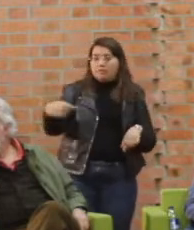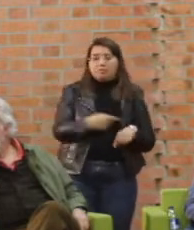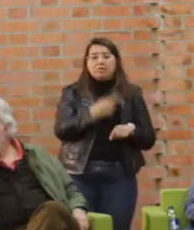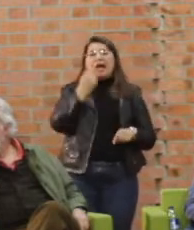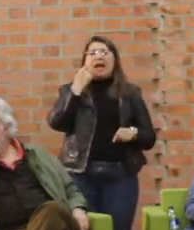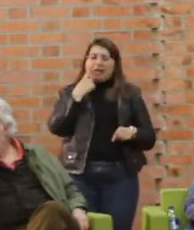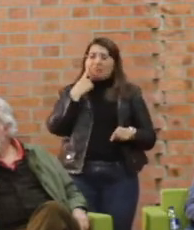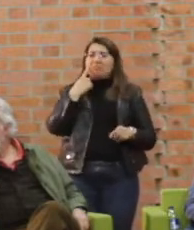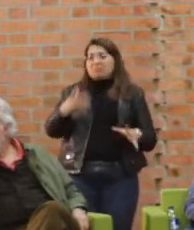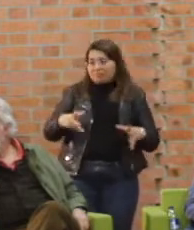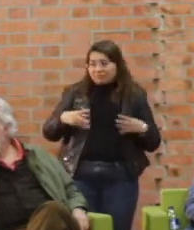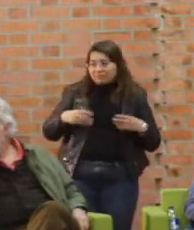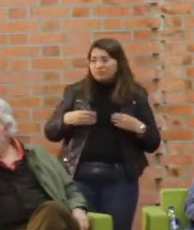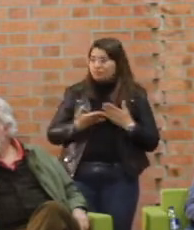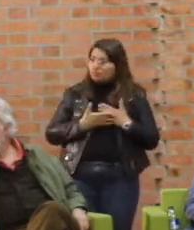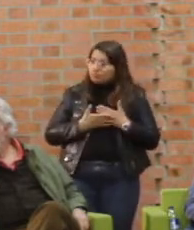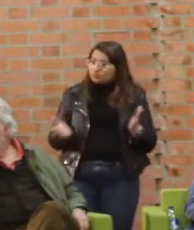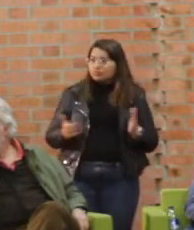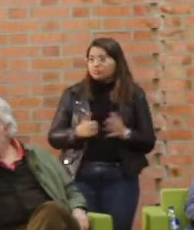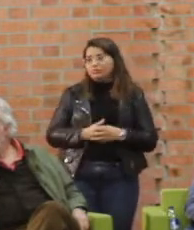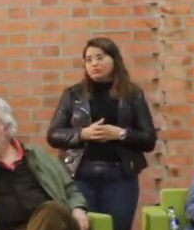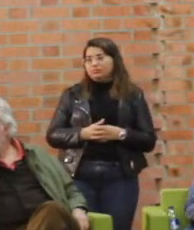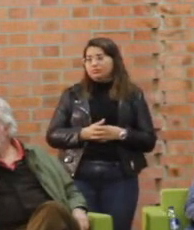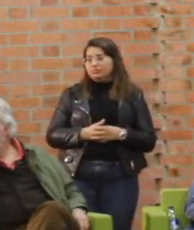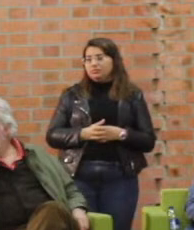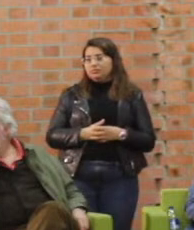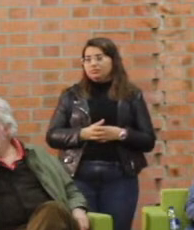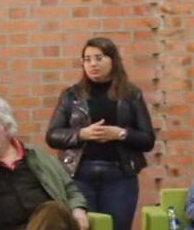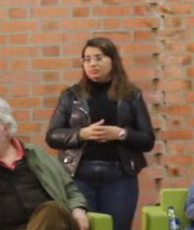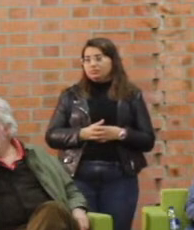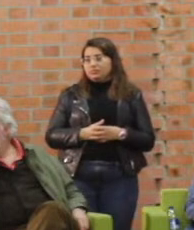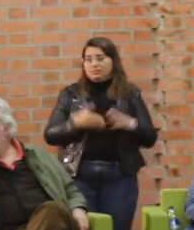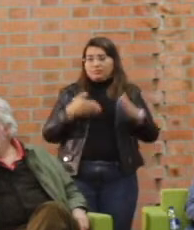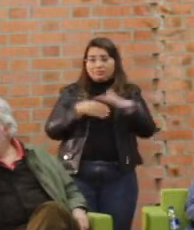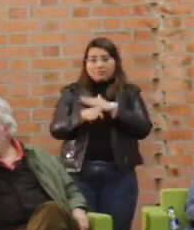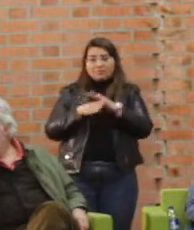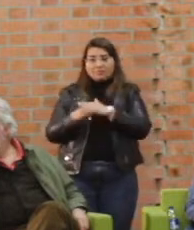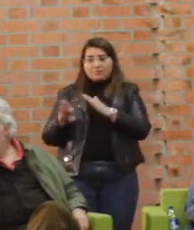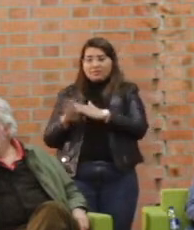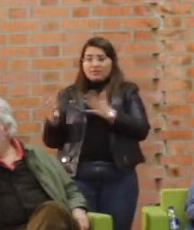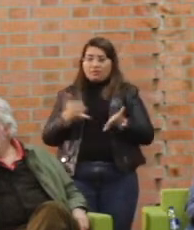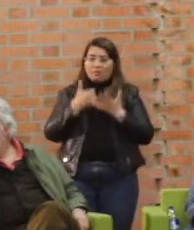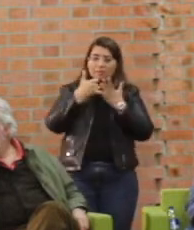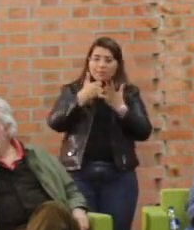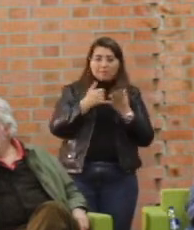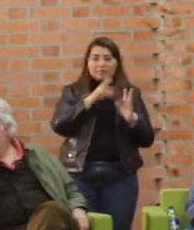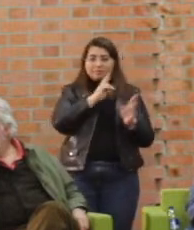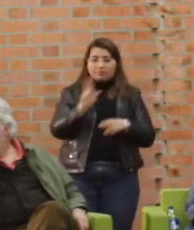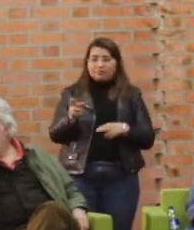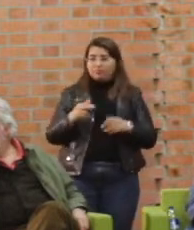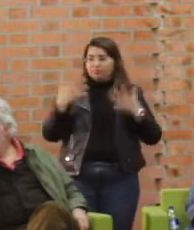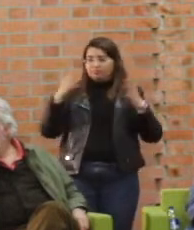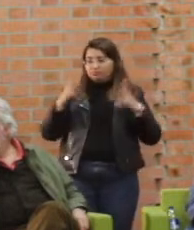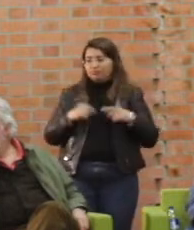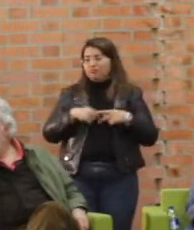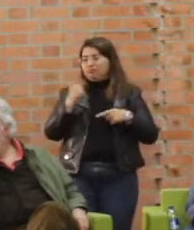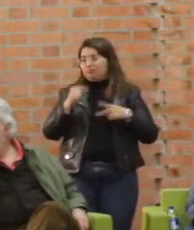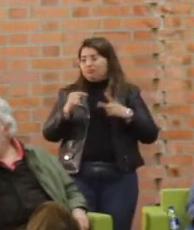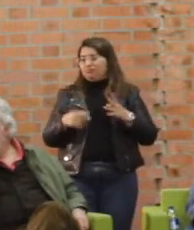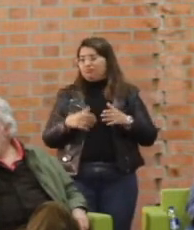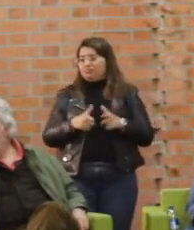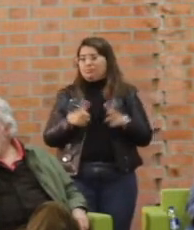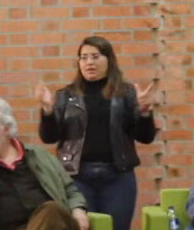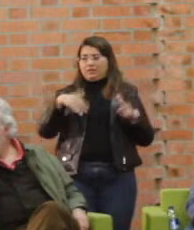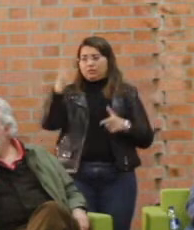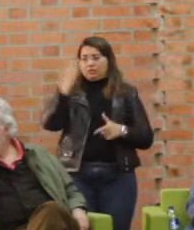tengan acceso a al premio a postularse el premio a contar sobre su trabajo a tener mayores